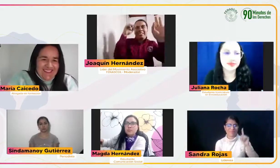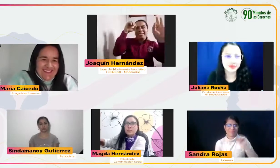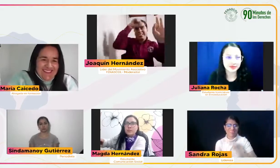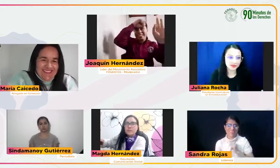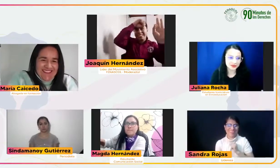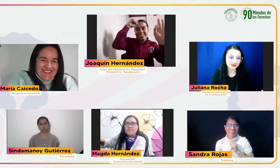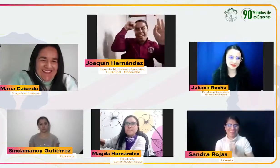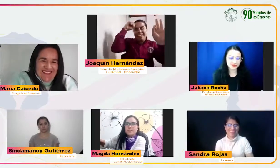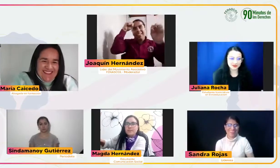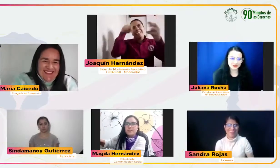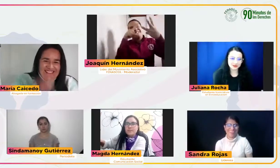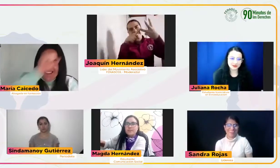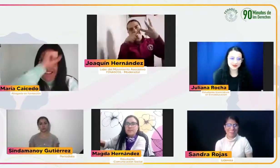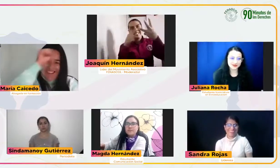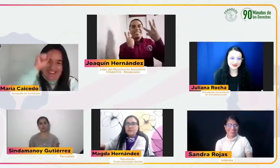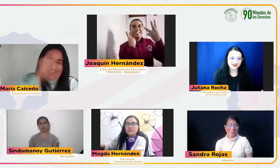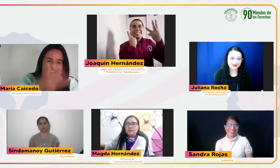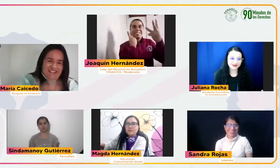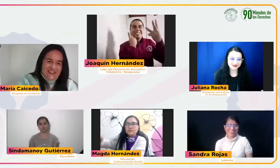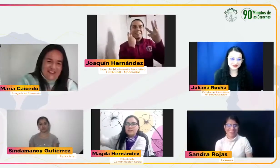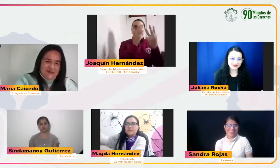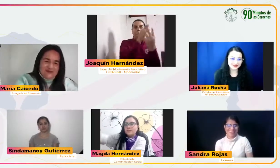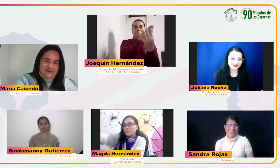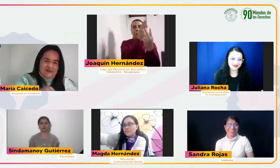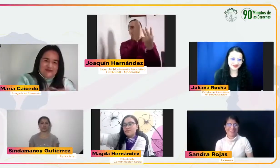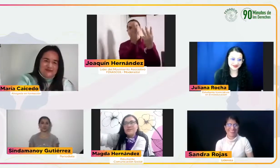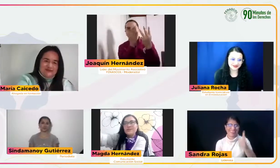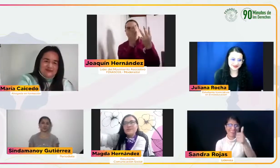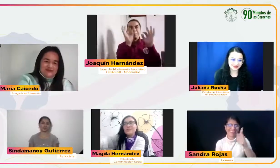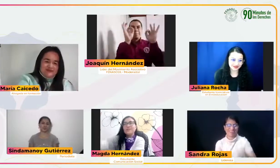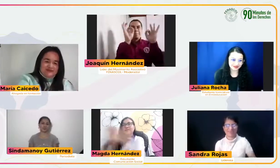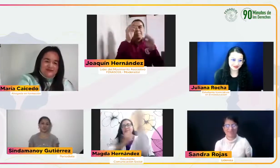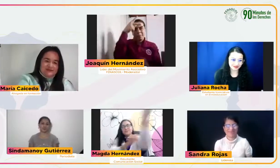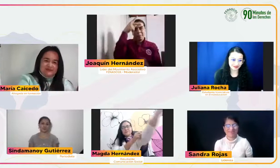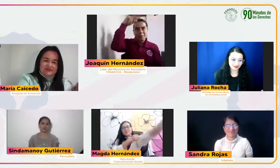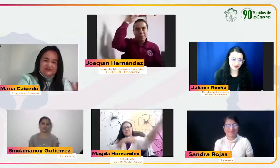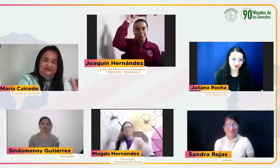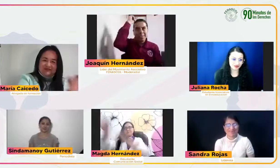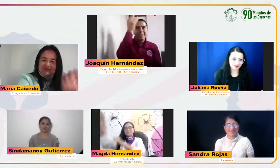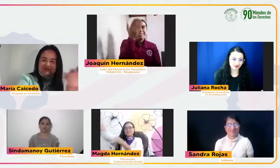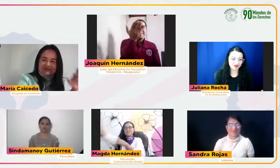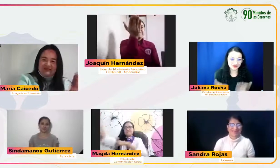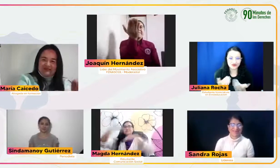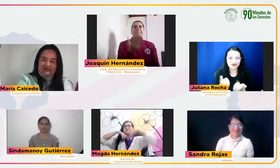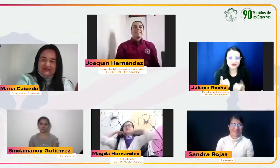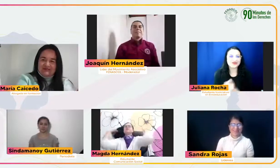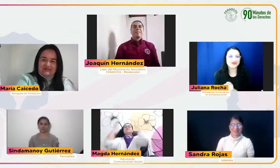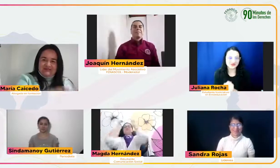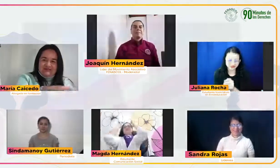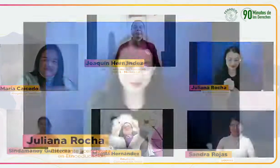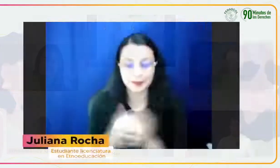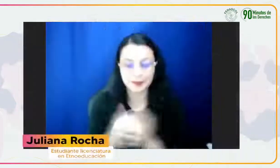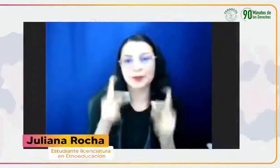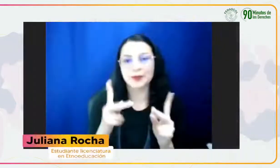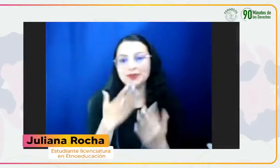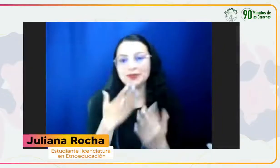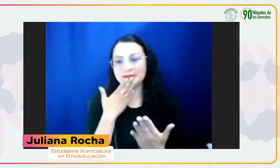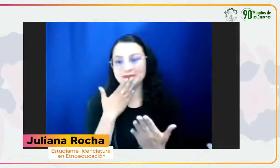con Juliana, pero sí, tienes razón, Sandra iba a participar y bueno, vamos en ese orden, Juliana y luego Sandra.